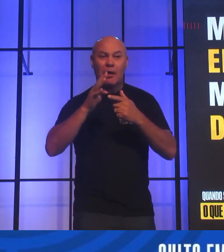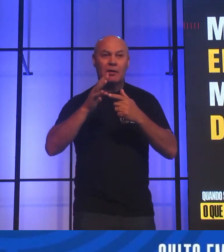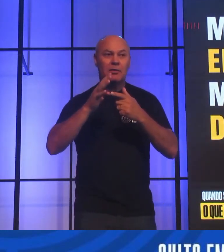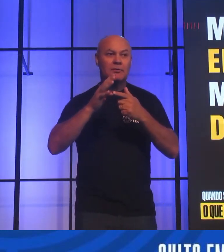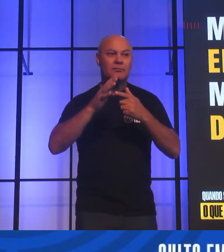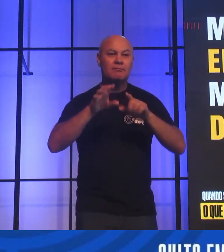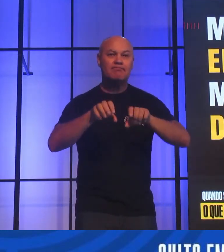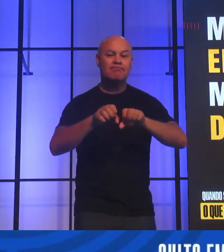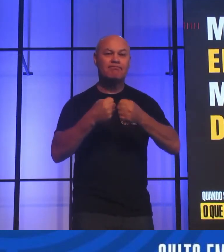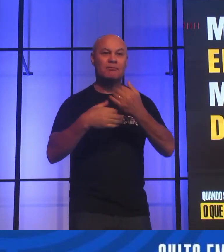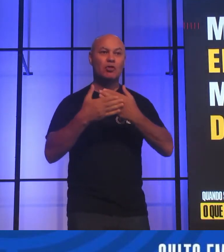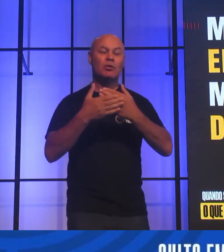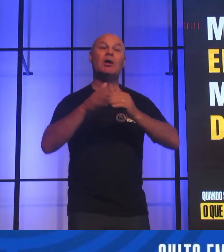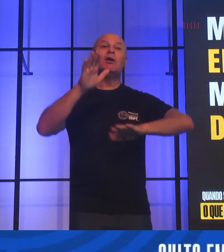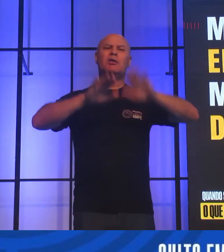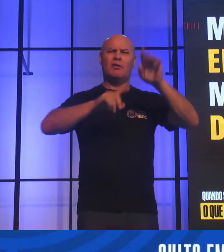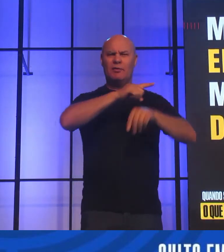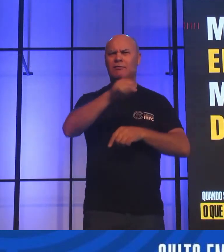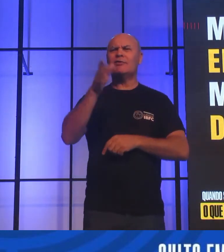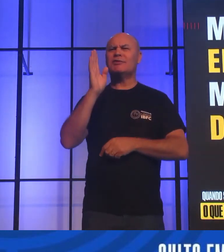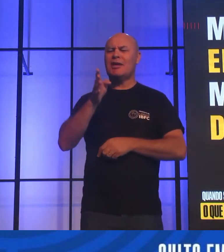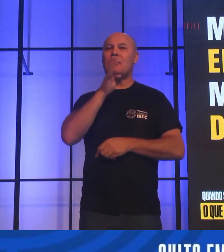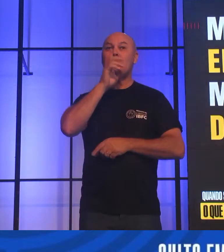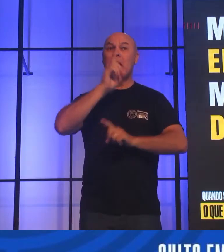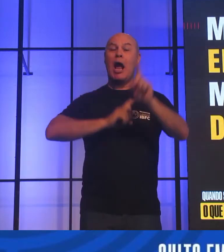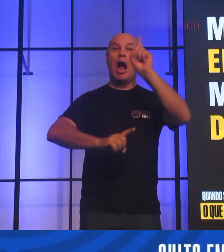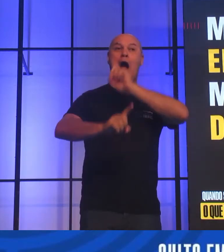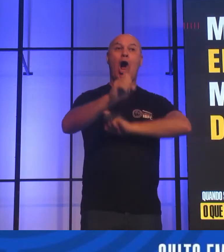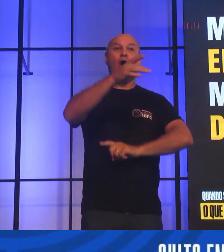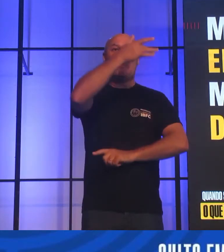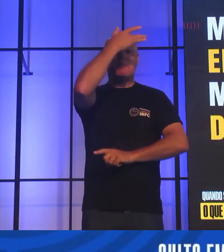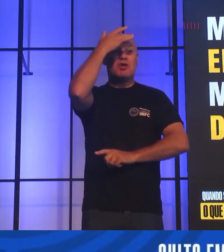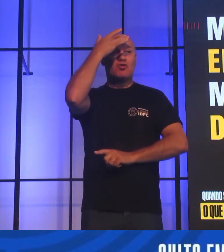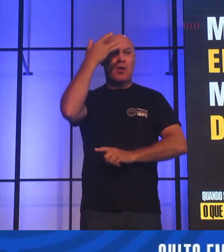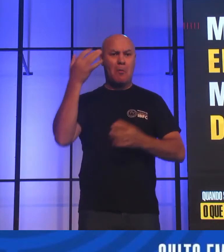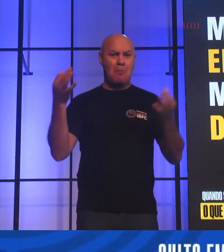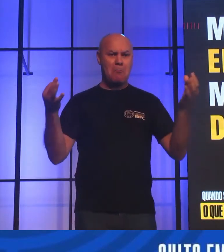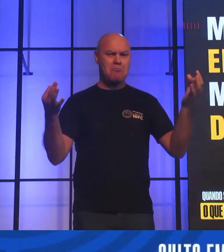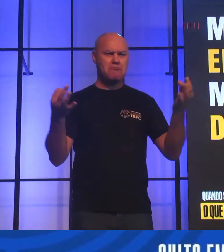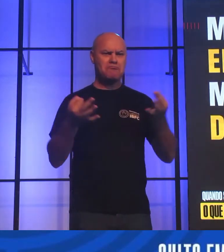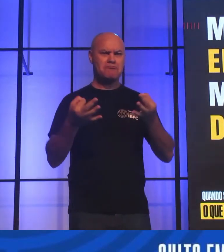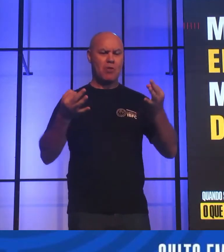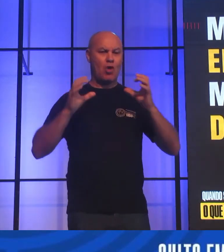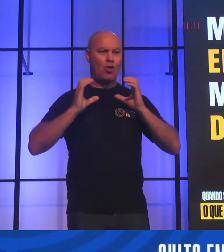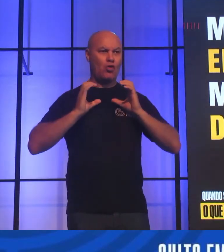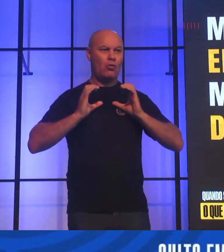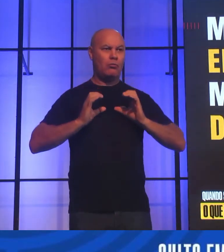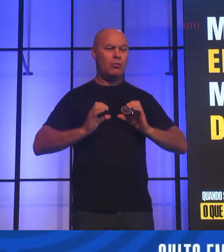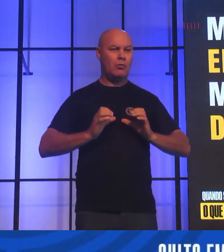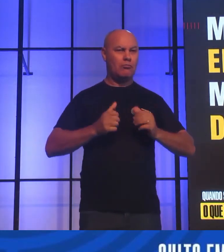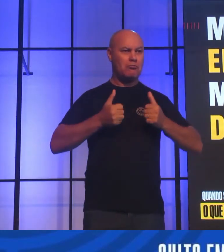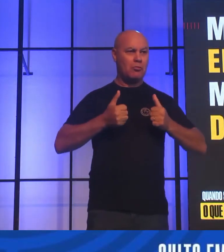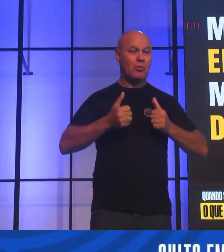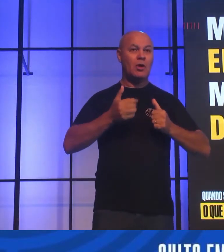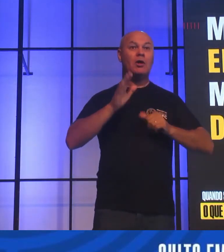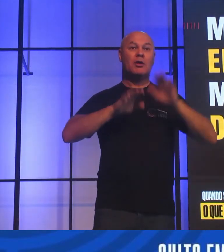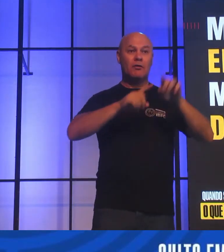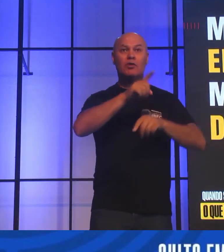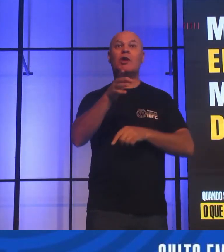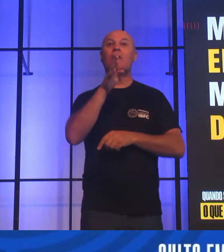você conheça pessoas que são extremamente corretas, pessoas que não mentem, pessoas que